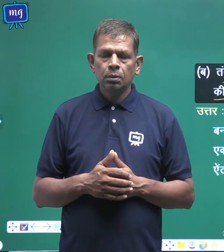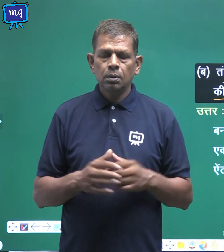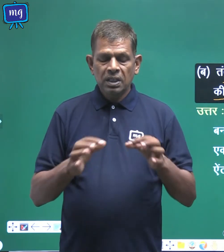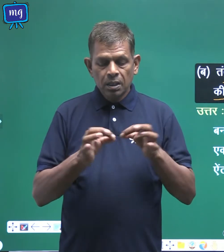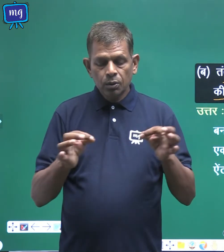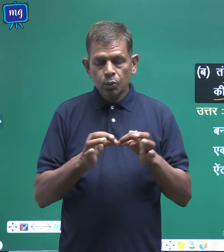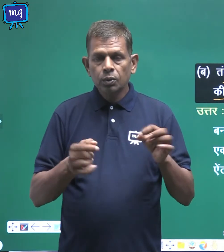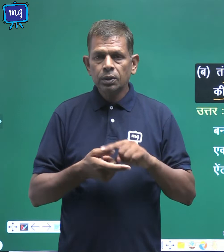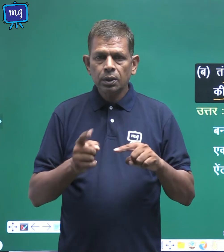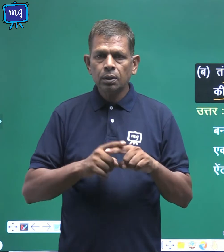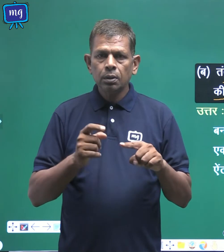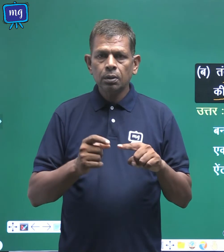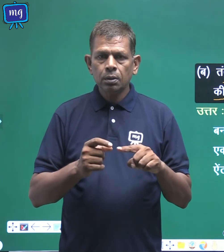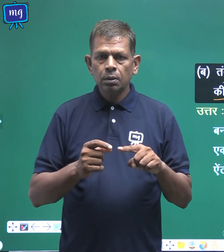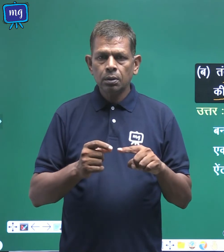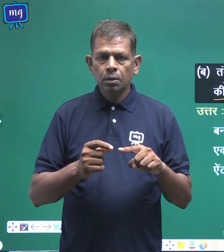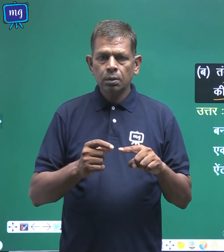तंतुओं से